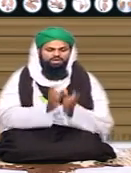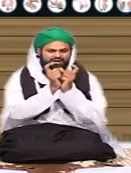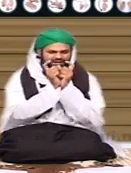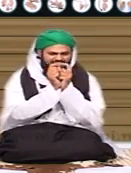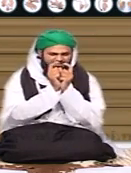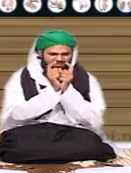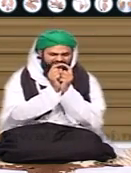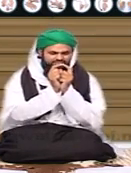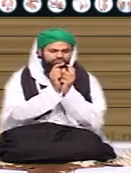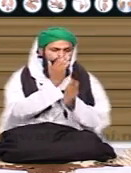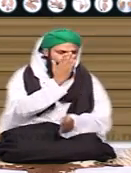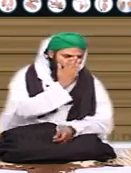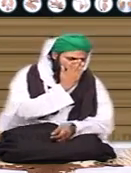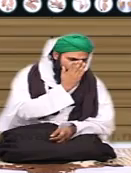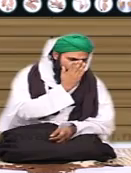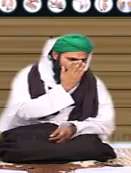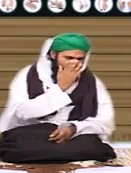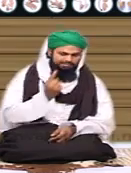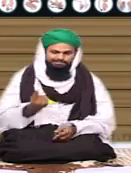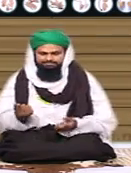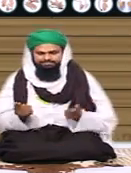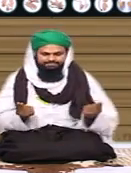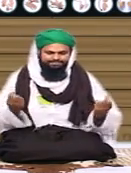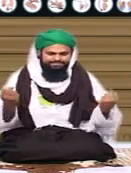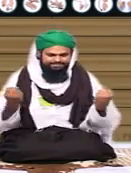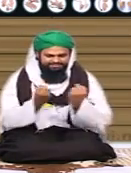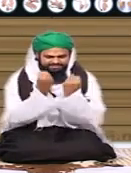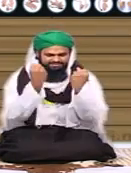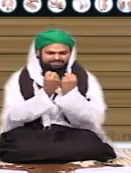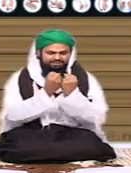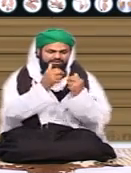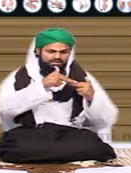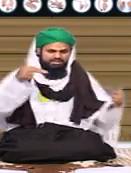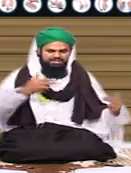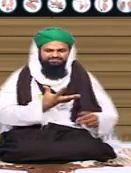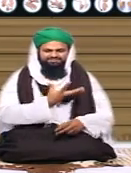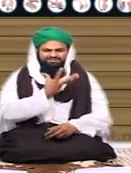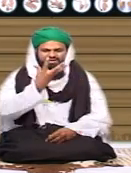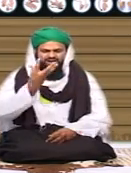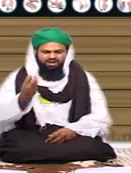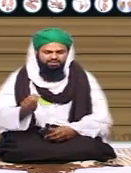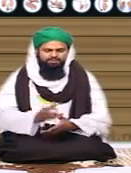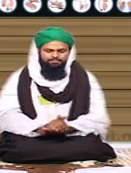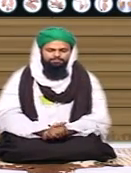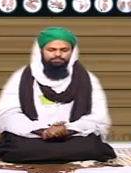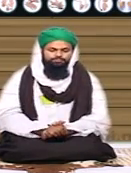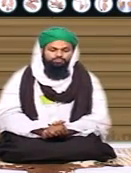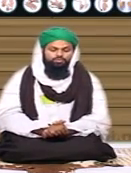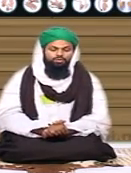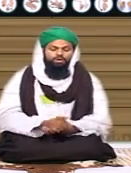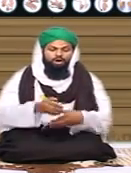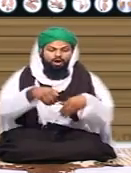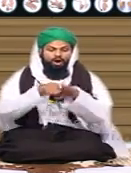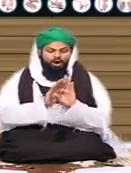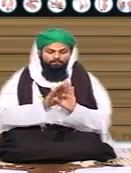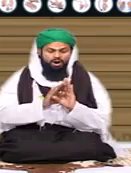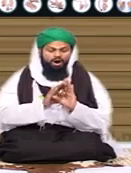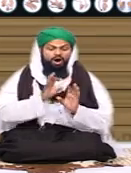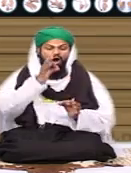مثلا غیبت کرنے والے, چغل خور اور آپس میں لڑوانے والے کا حال اس قبر میں یہ بتایا گیا کہ